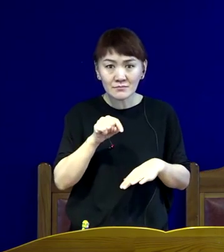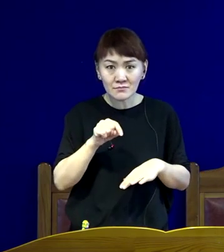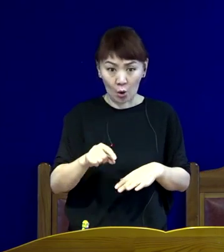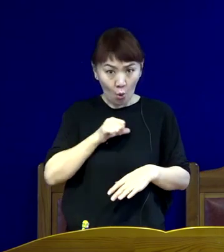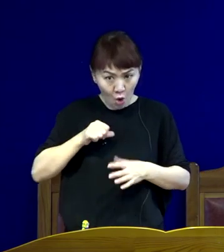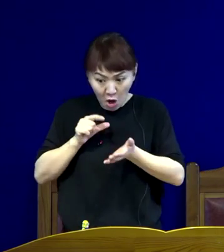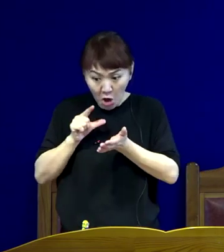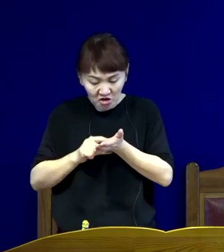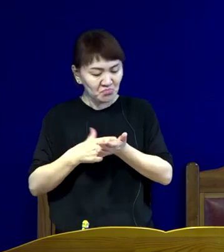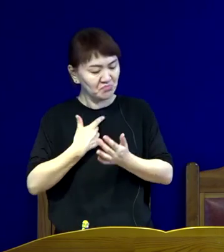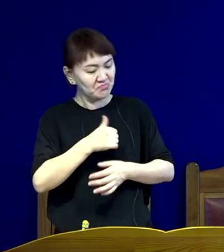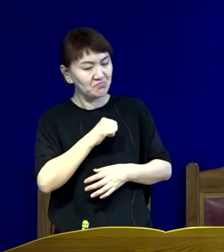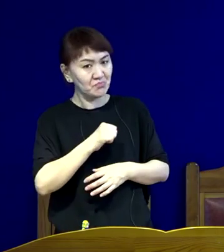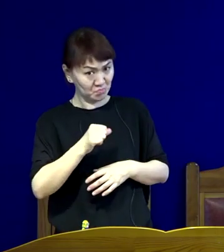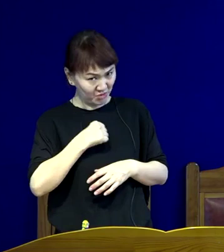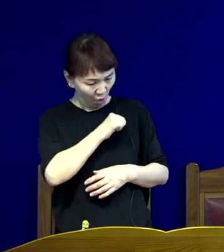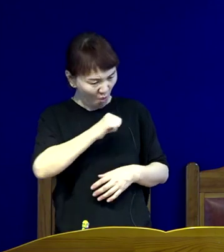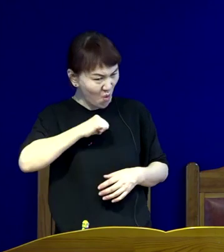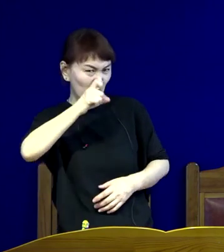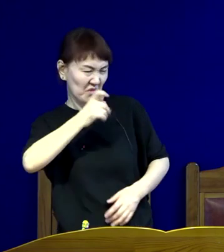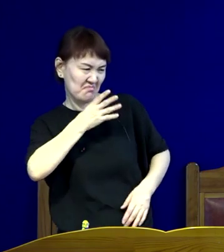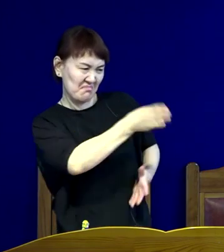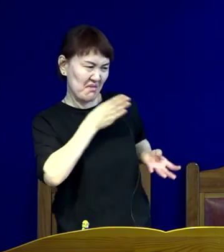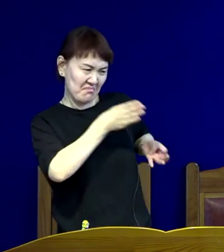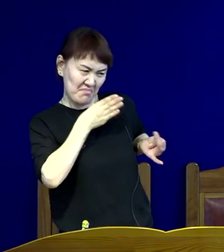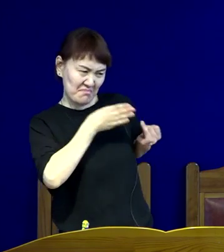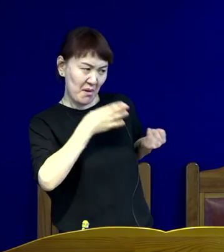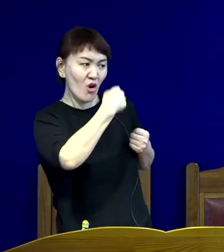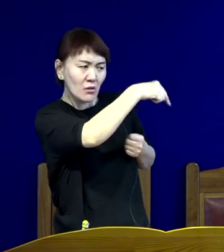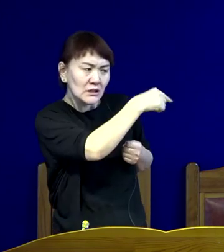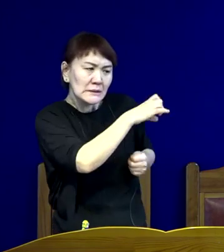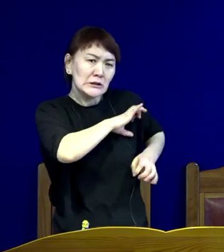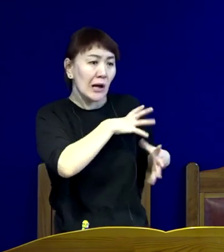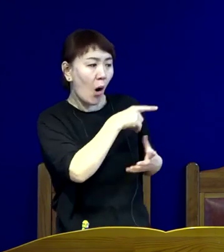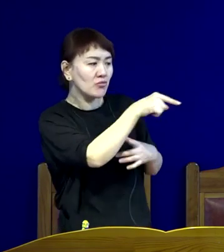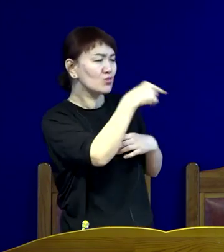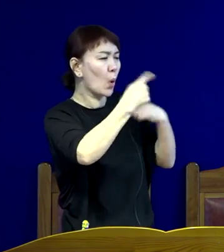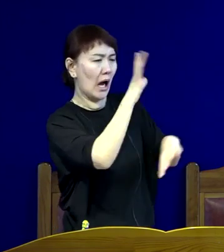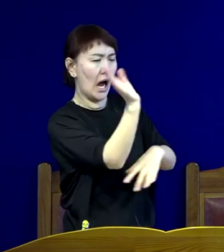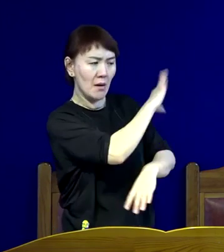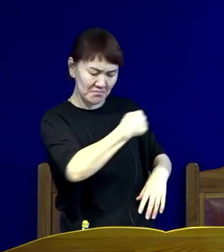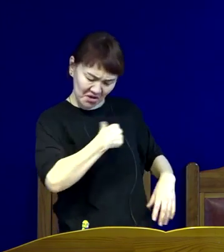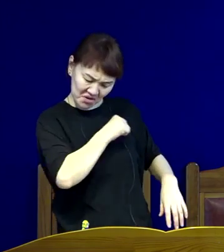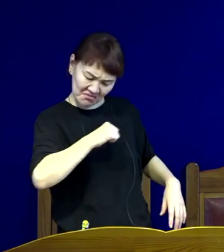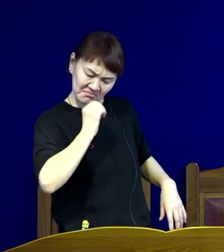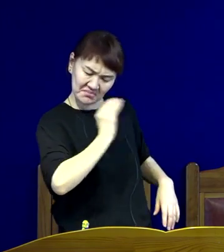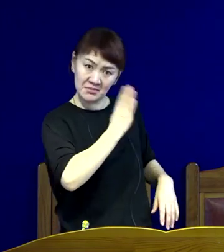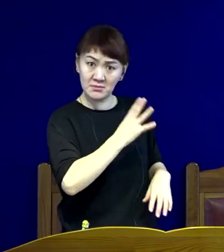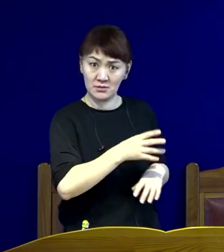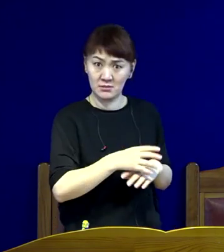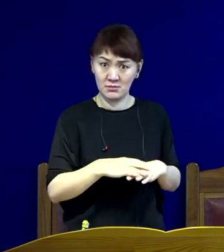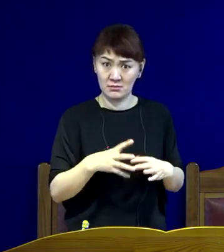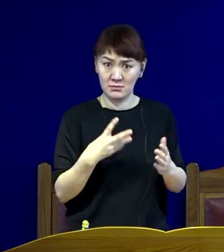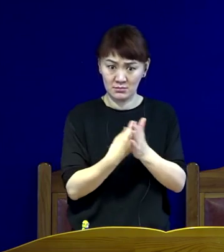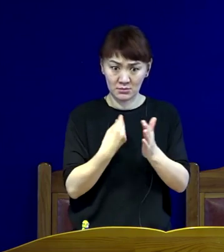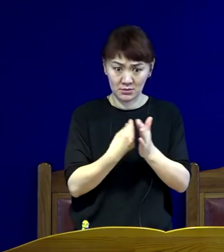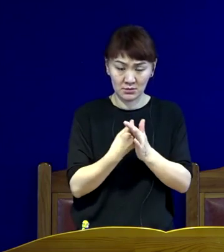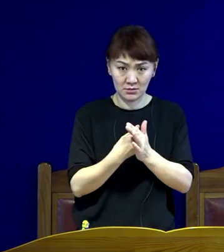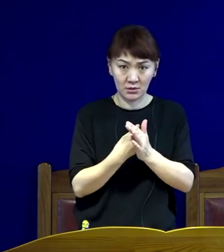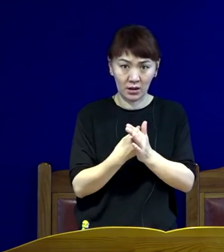хилээд байдаг. Нөгөө объектоо ерөөсөж боддоггүй. Сүүлийн үед эхнэр нөхөр хоёулаа гадагшаа гараад нийгэмд ажиллаж байгаа.